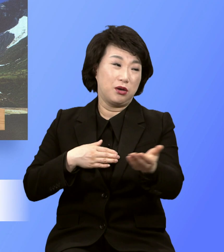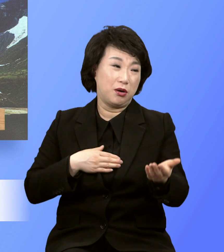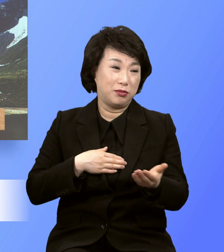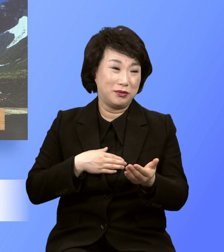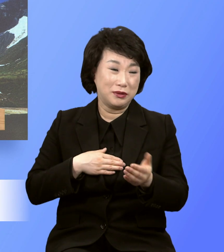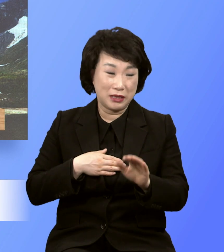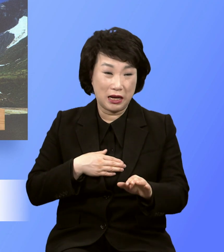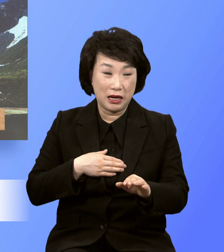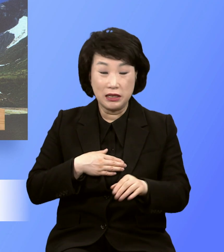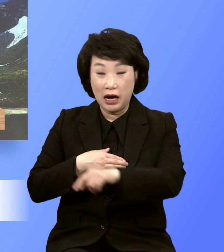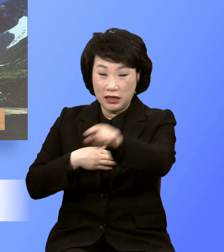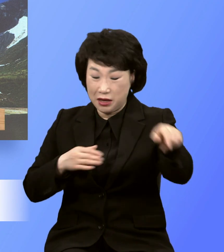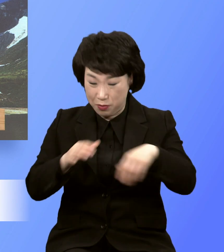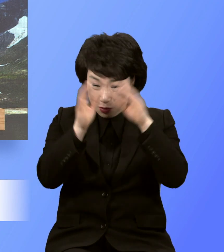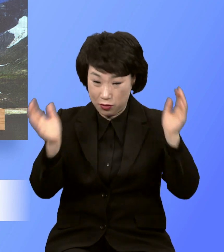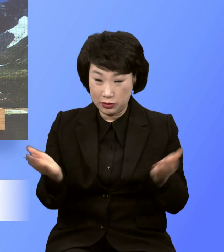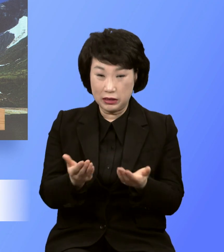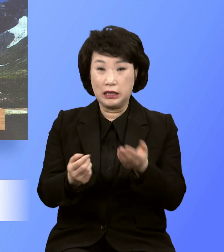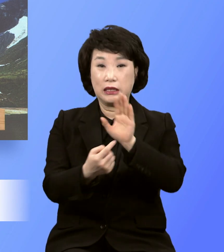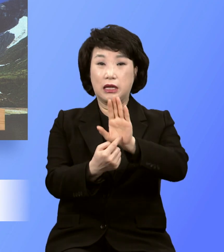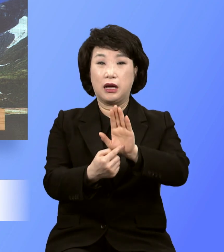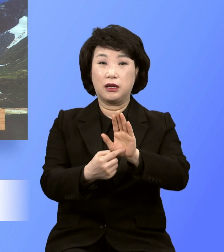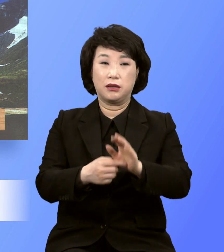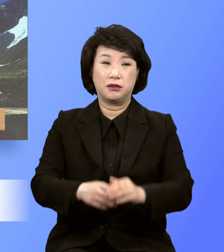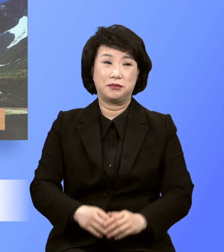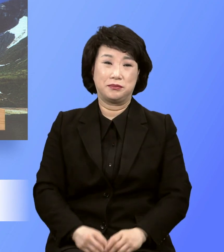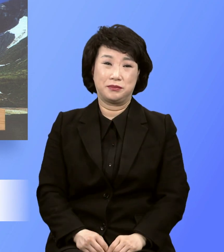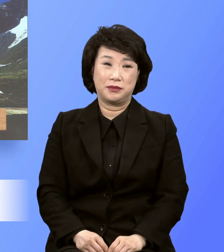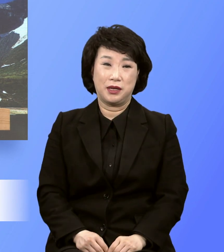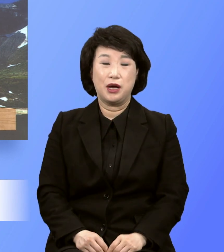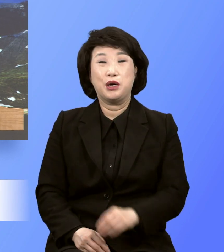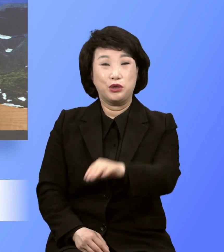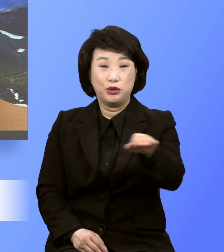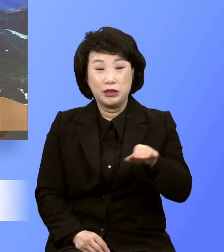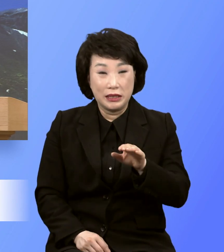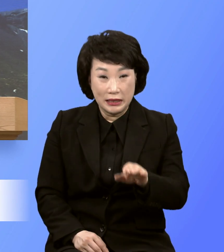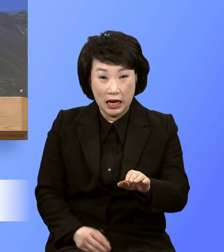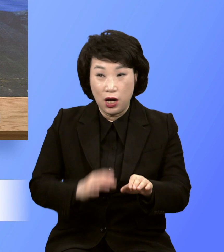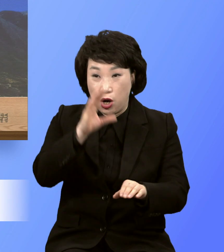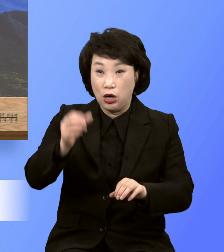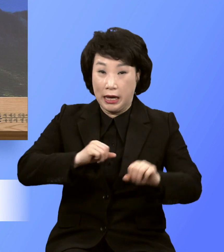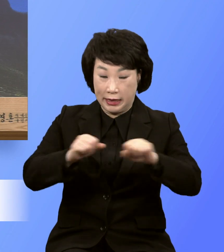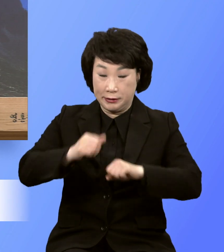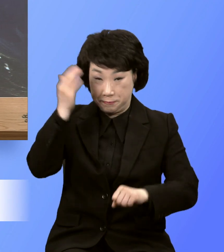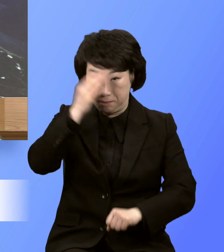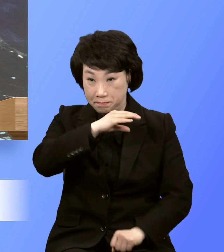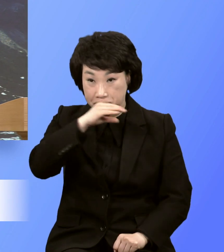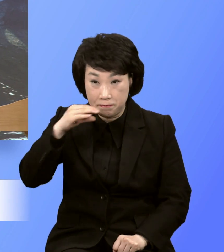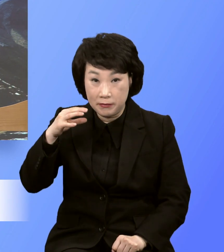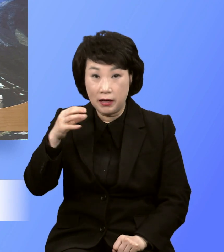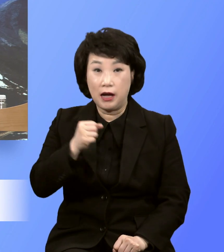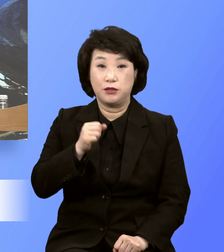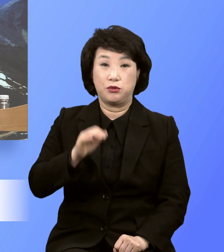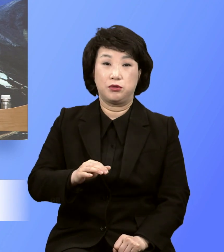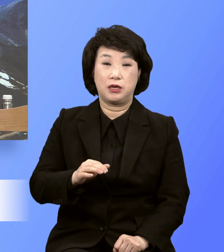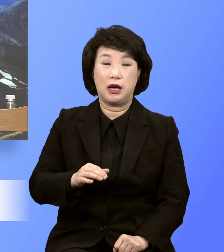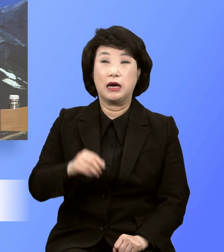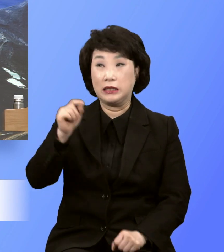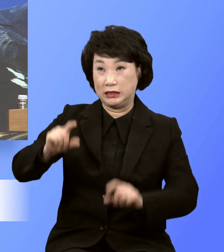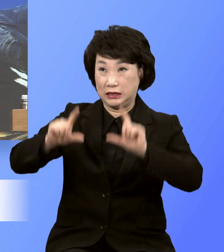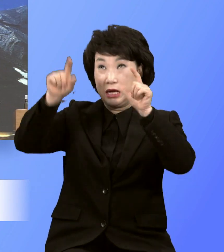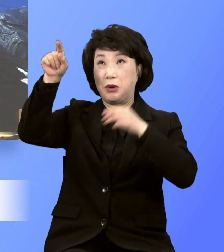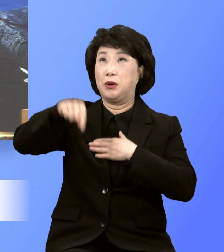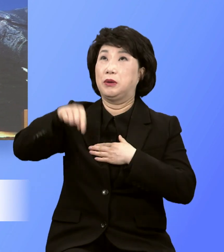그 땅과 그 중에 있는 모든 일이 드러날 것입니다. 우리는 거룩한 행실과 경건함으로